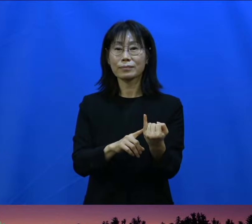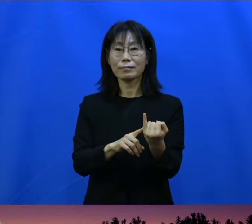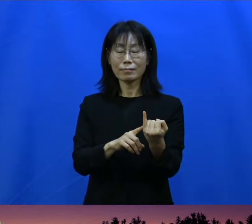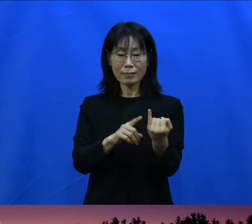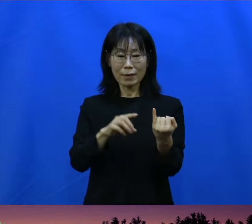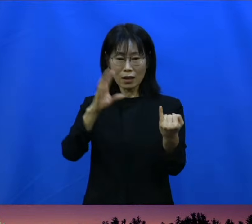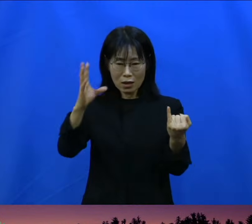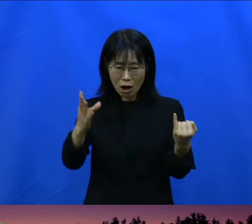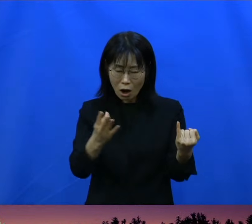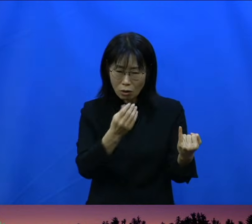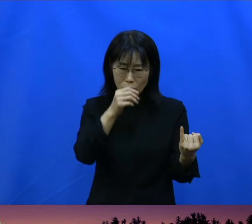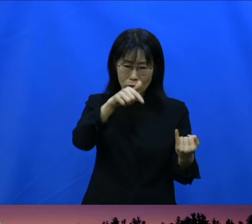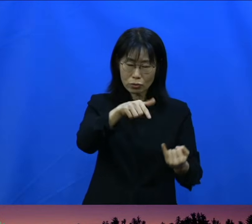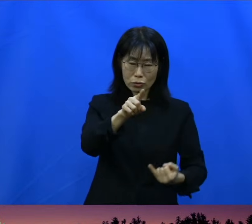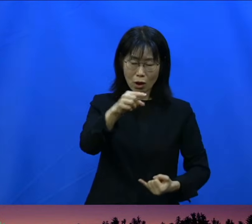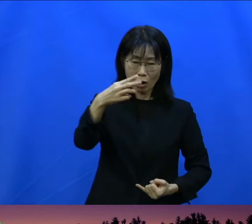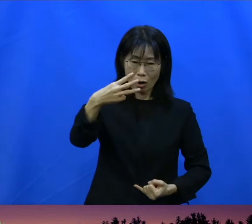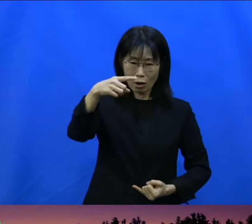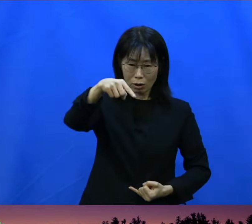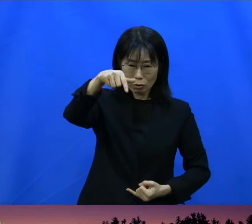구별됨.